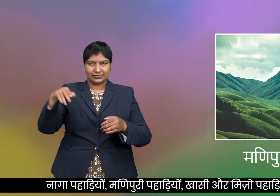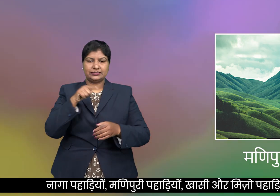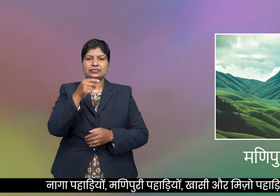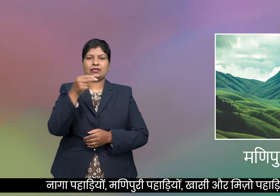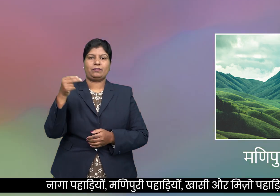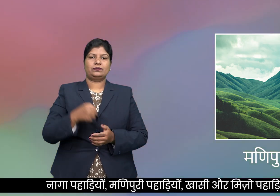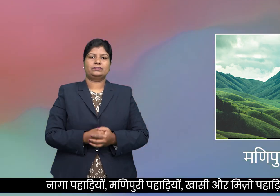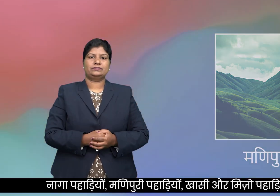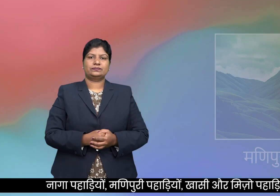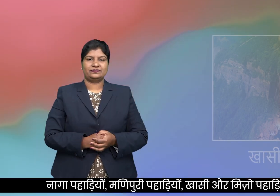जाता है।